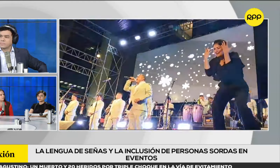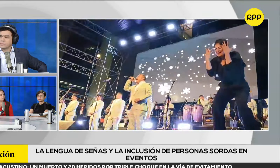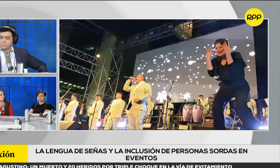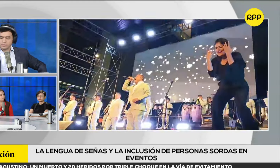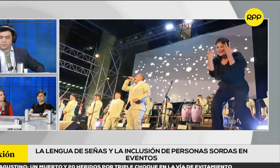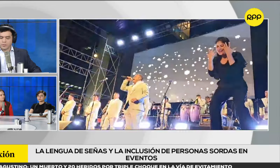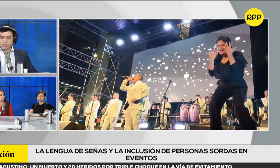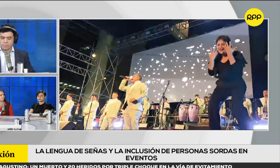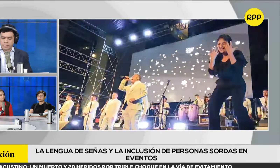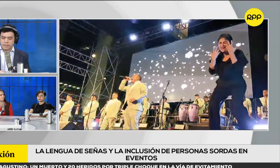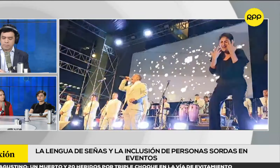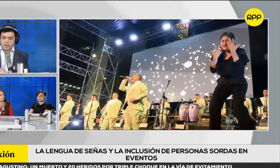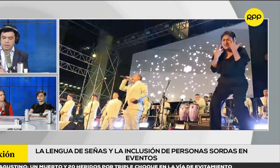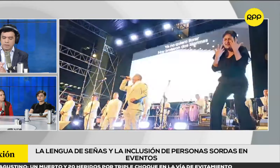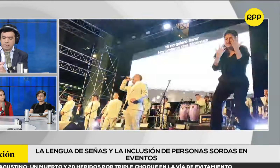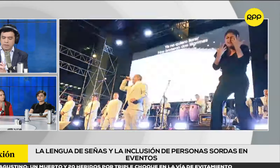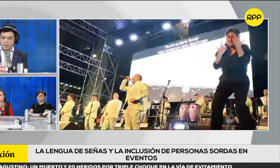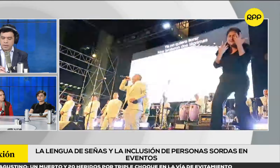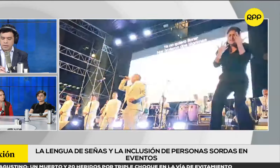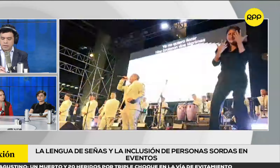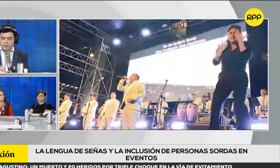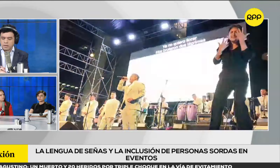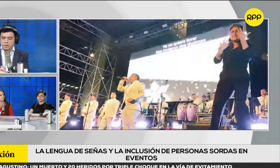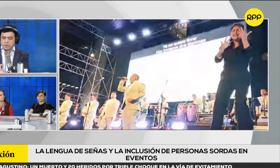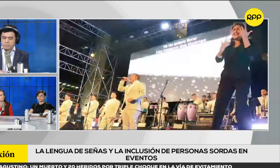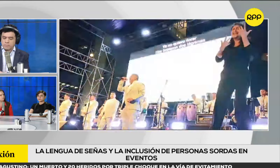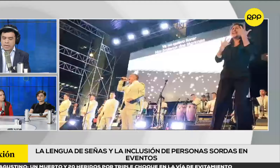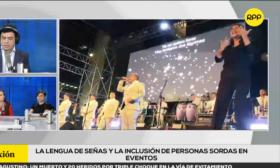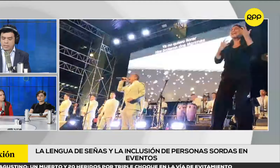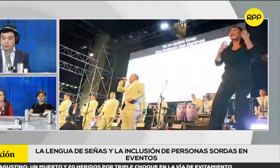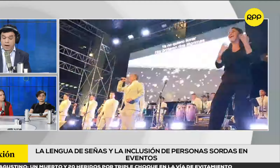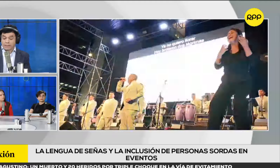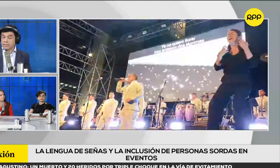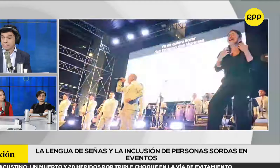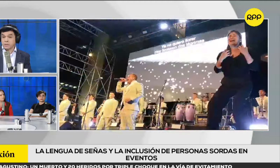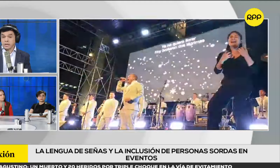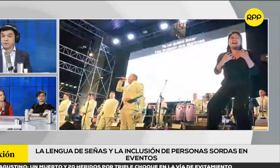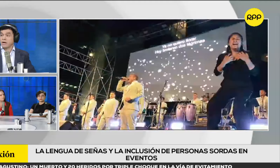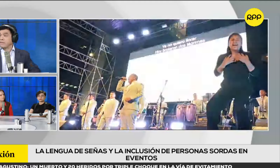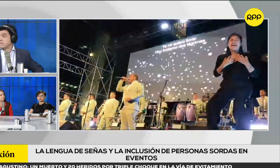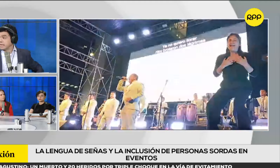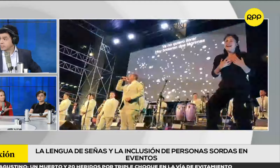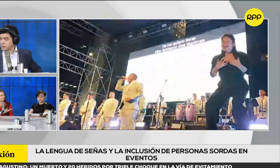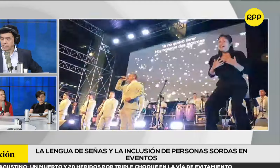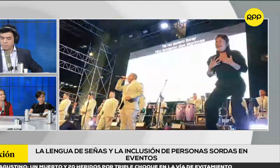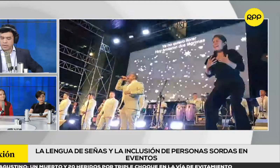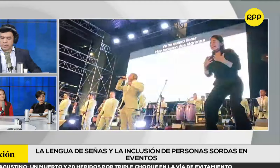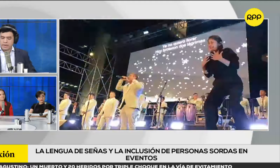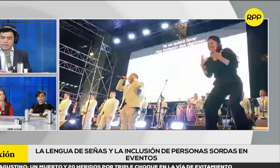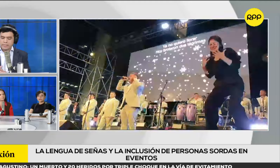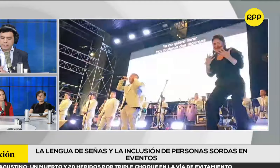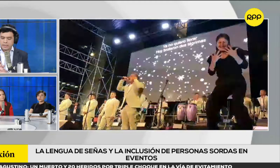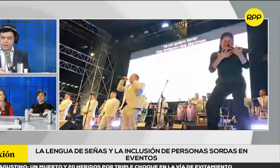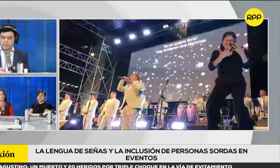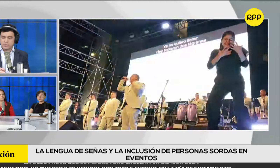Nos acompaña también Melissa, no, Adel Tarazona, ¿no? Adel Tarazona. Ella es asesora